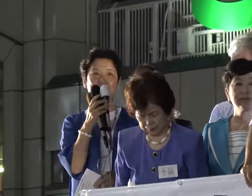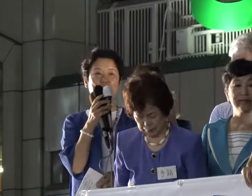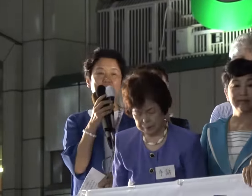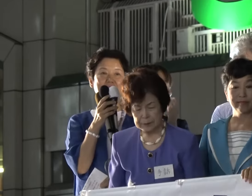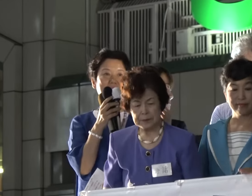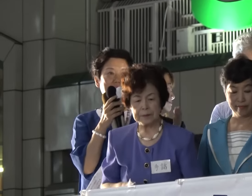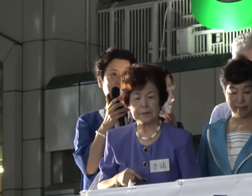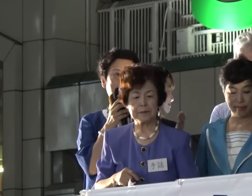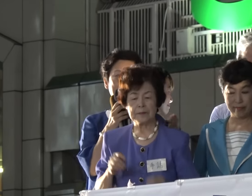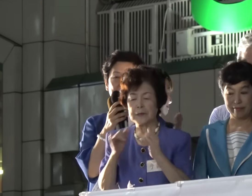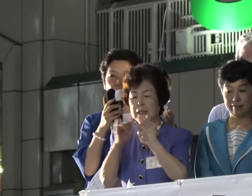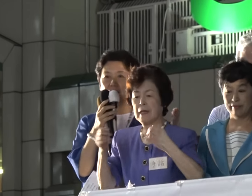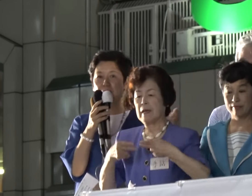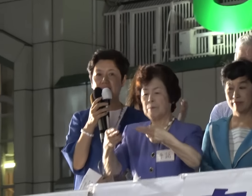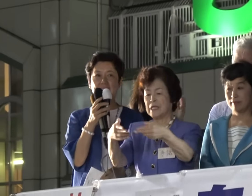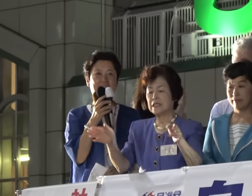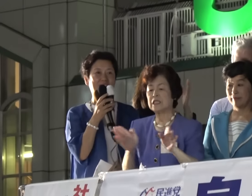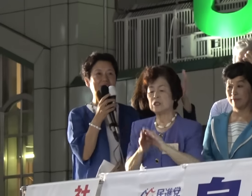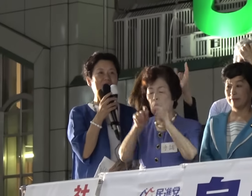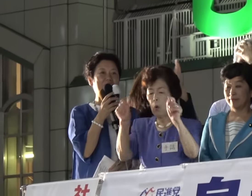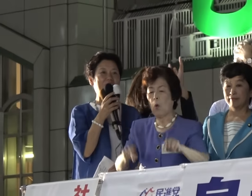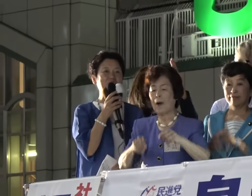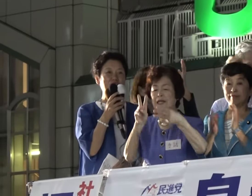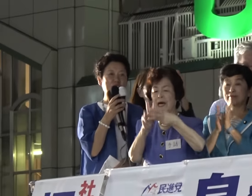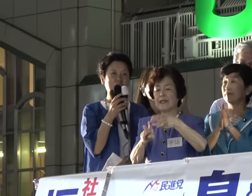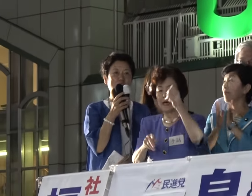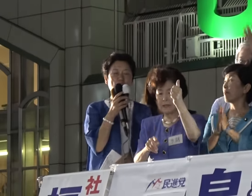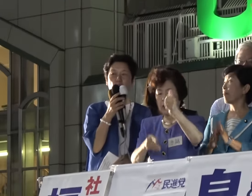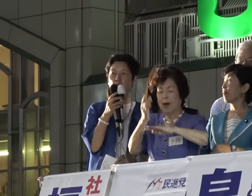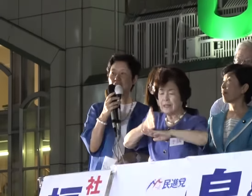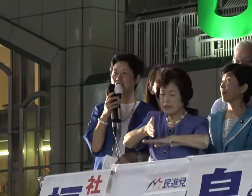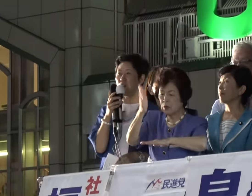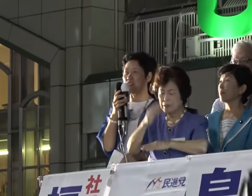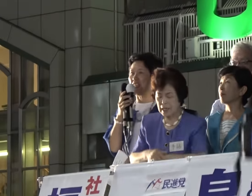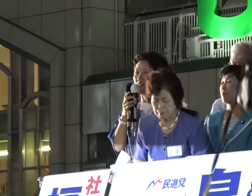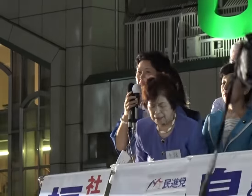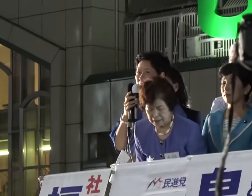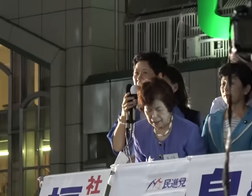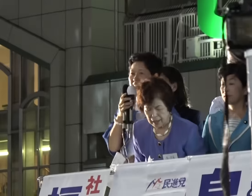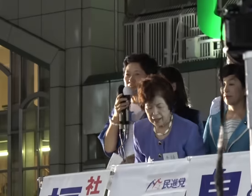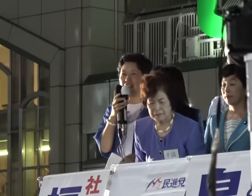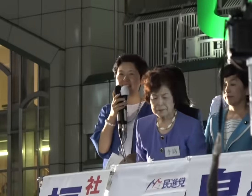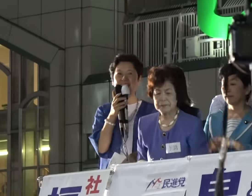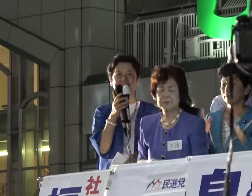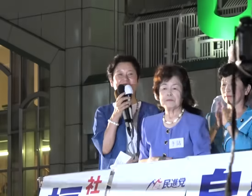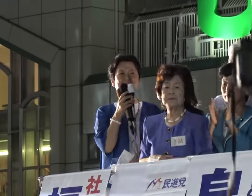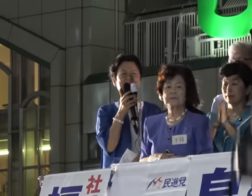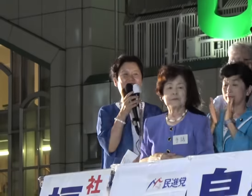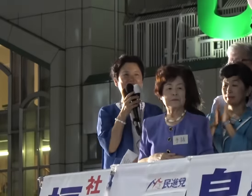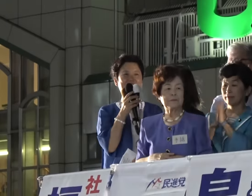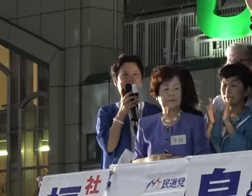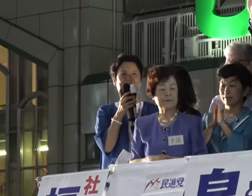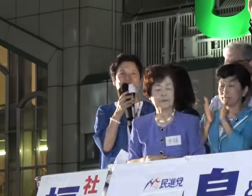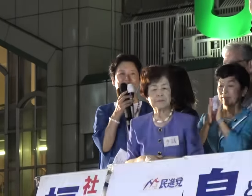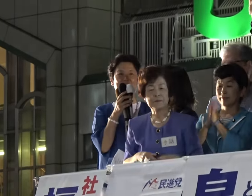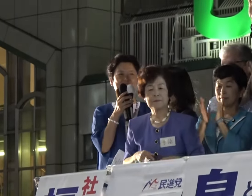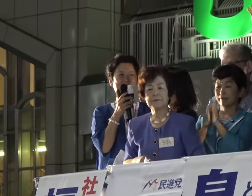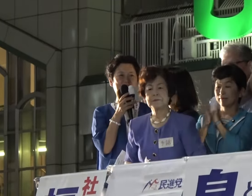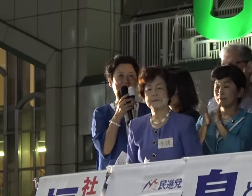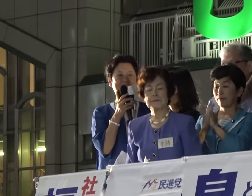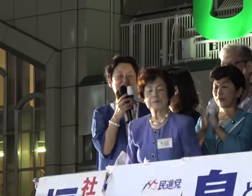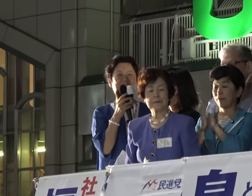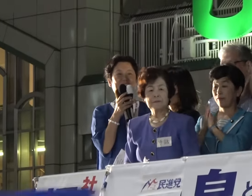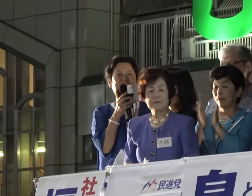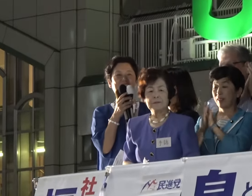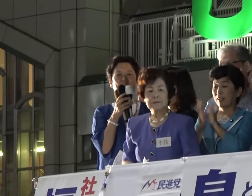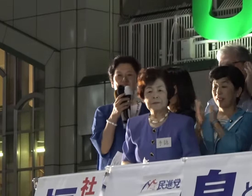民進党岡田代表ありがとうございました。鳥越候補が登場でございます。皆さん盛大な拍手でお願いいた